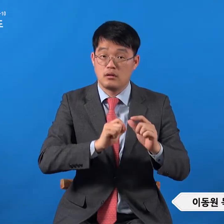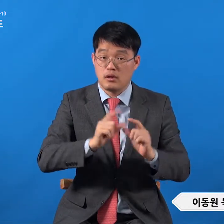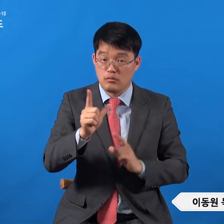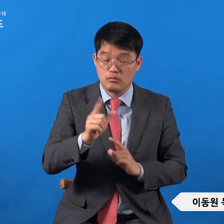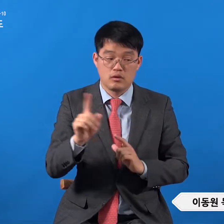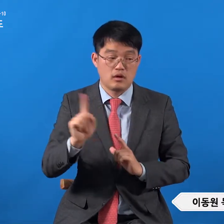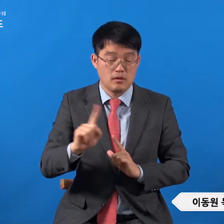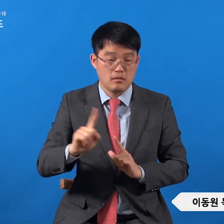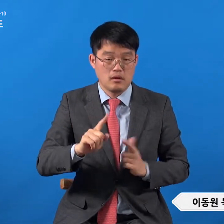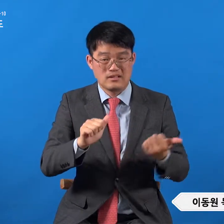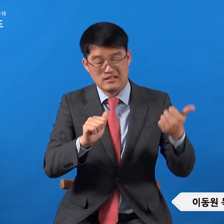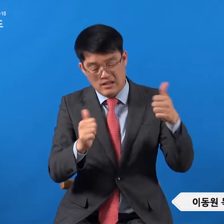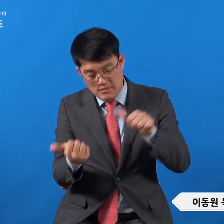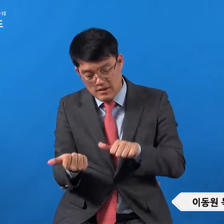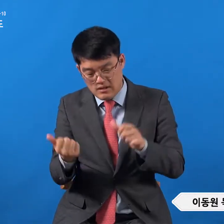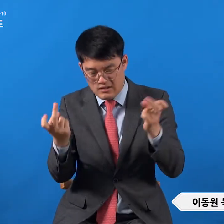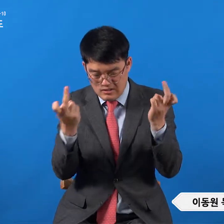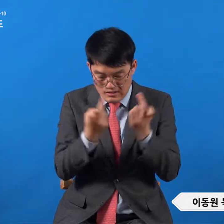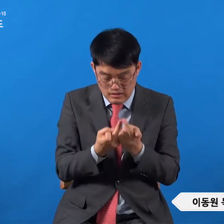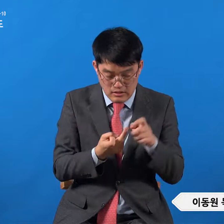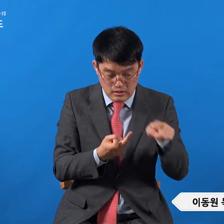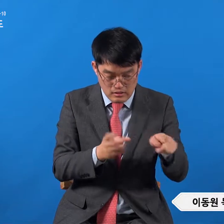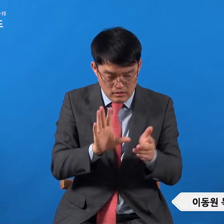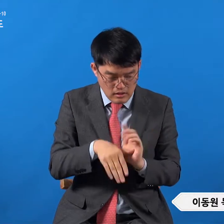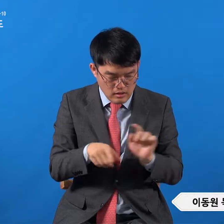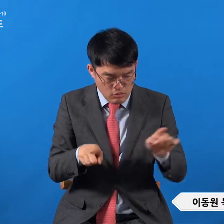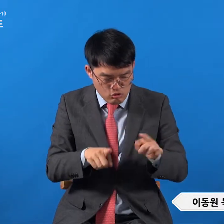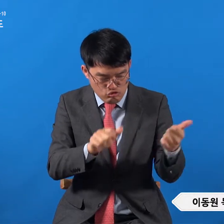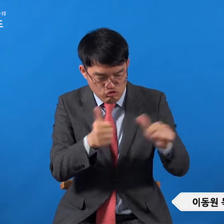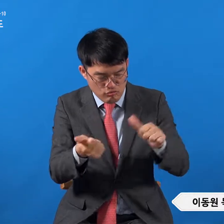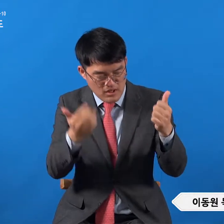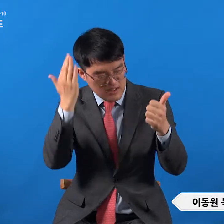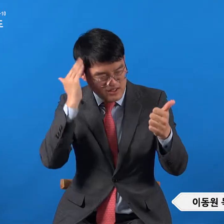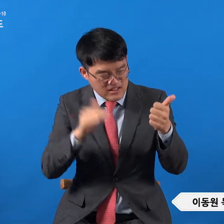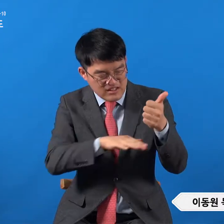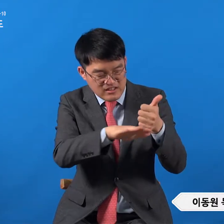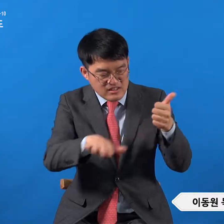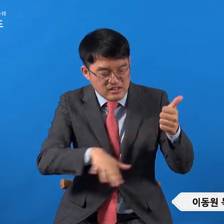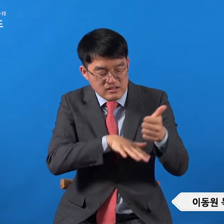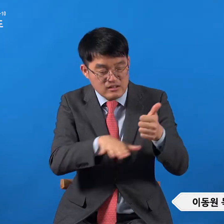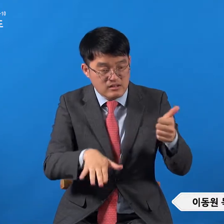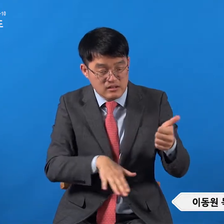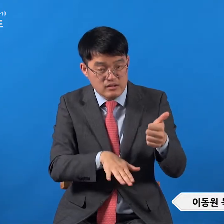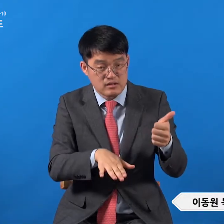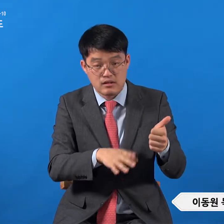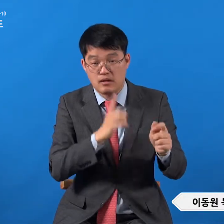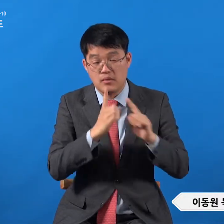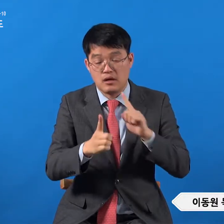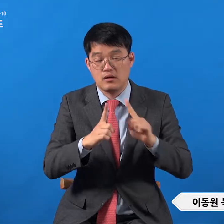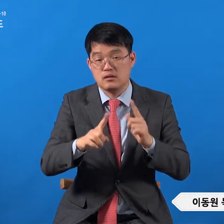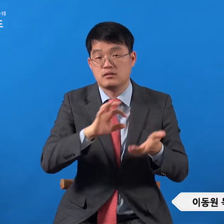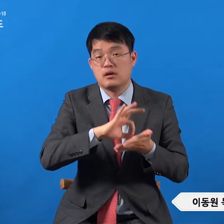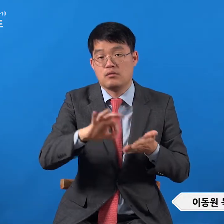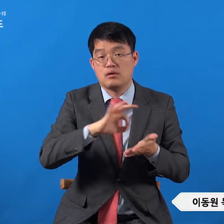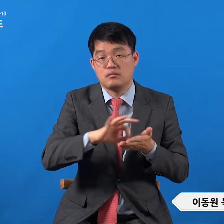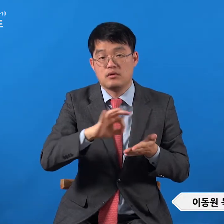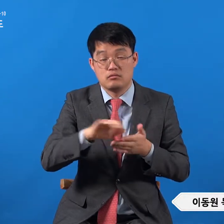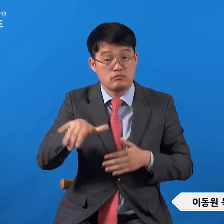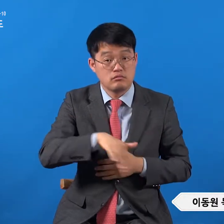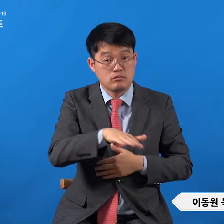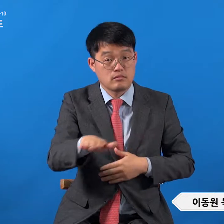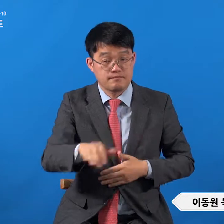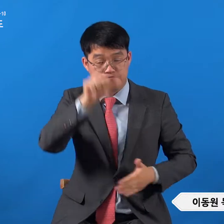번역은 shadow of death라는 표현을 씁니다. 죽음의 그늘이라는 말이에요. 그림자 혹은 죽음의 그림자.